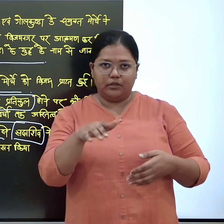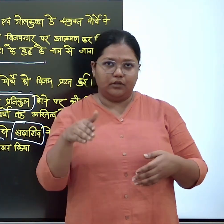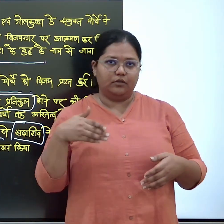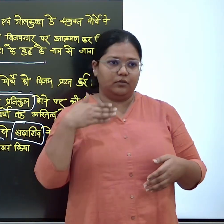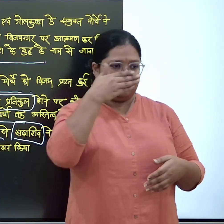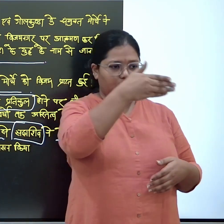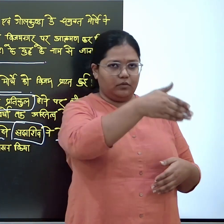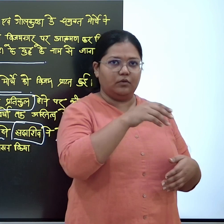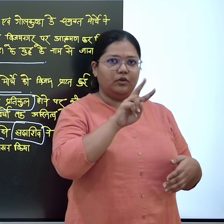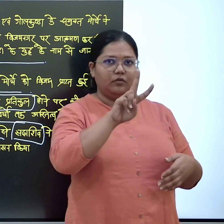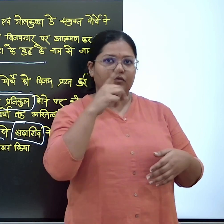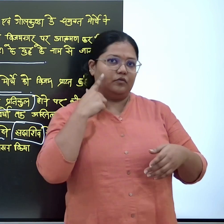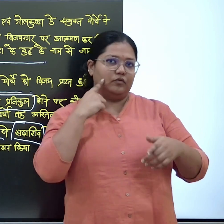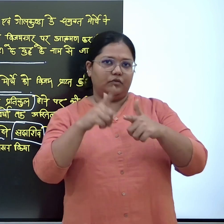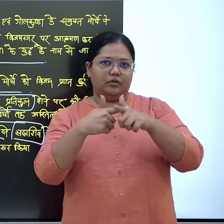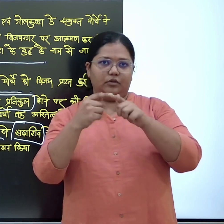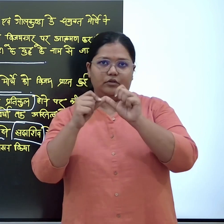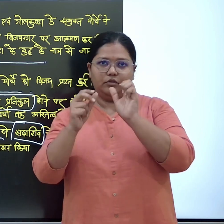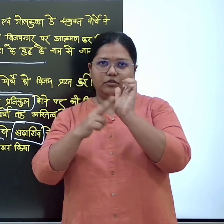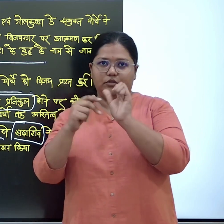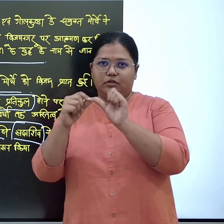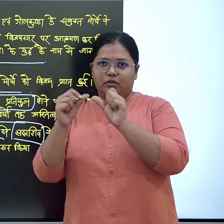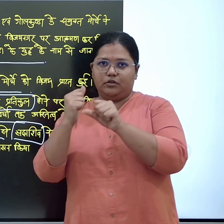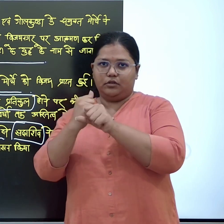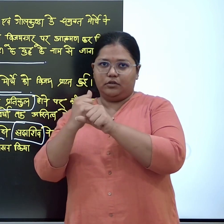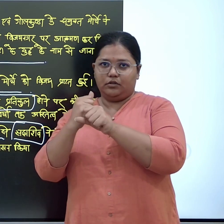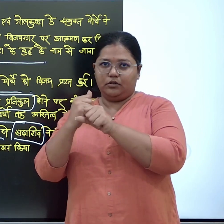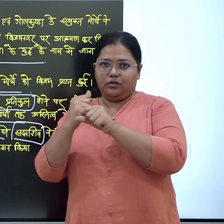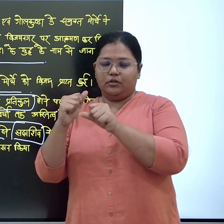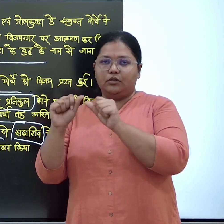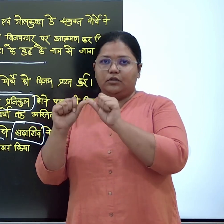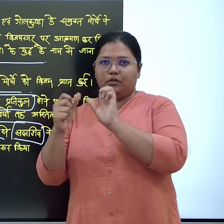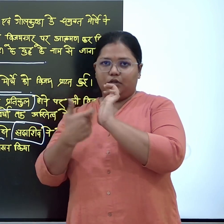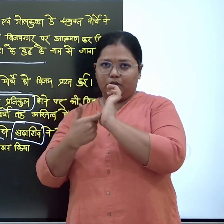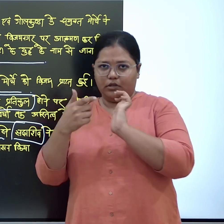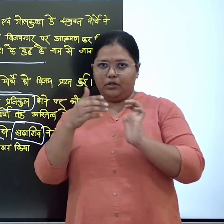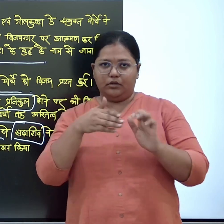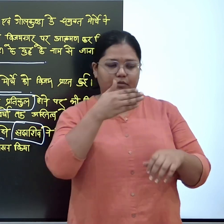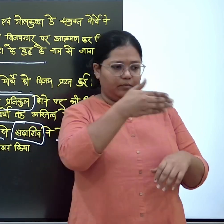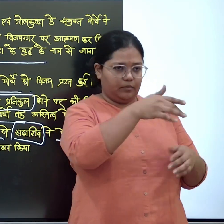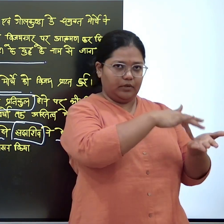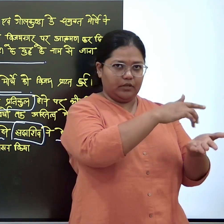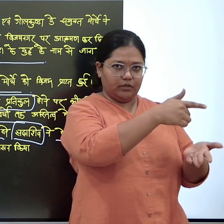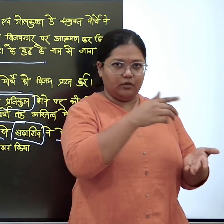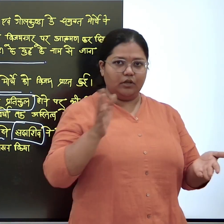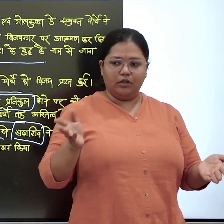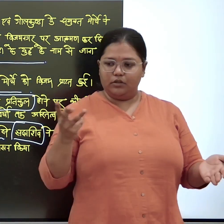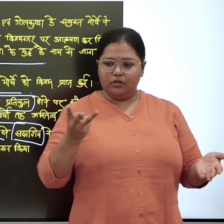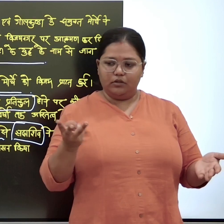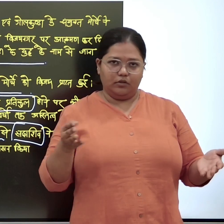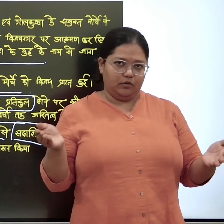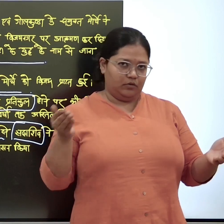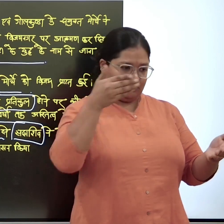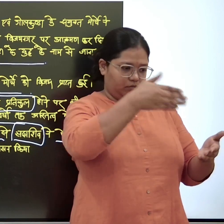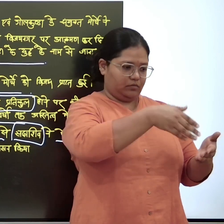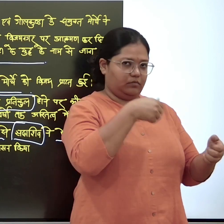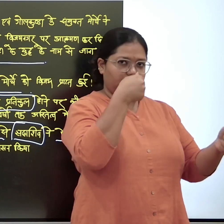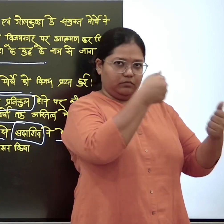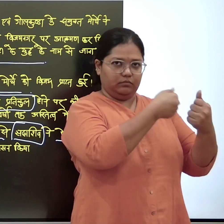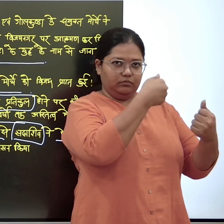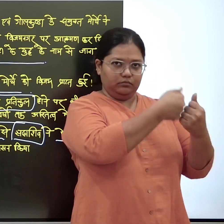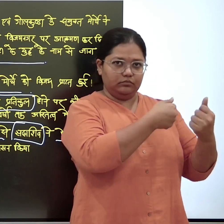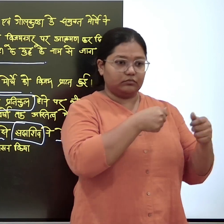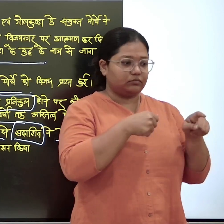इसके बावजूद जो है वो विजयनगर पराजित हुआ और विजयनगर जो है वो उस समय